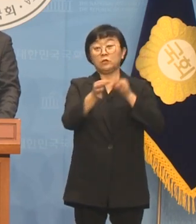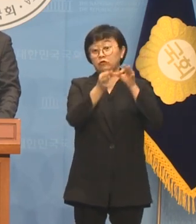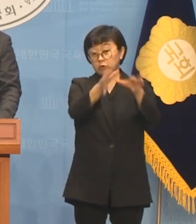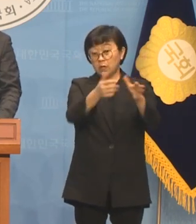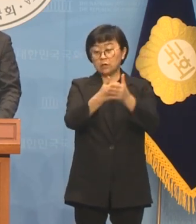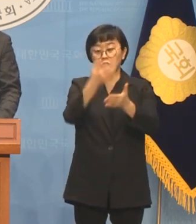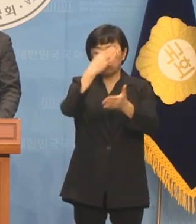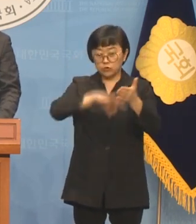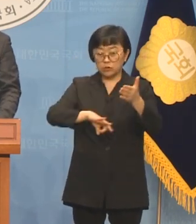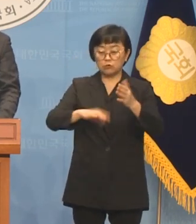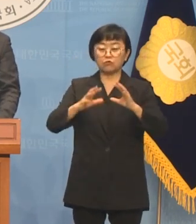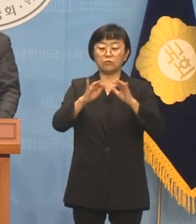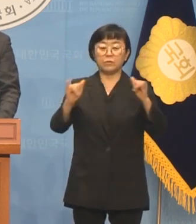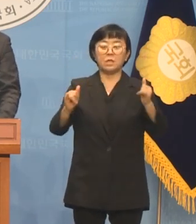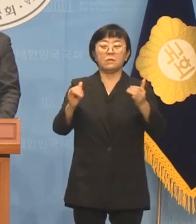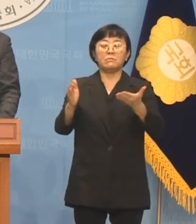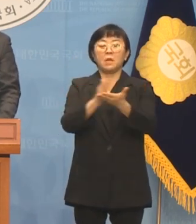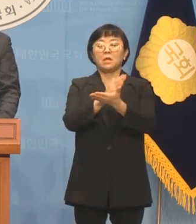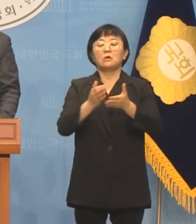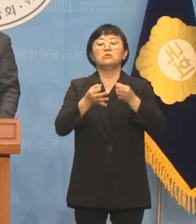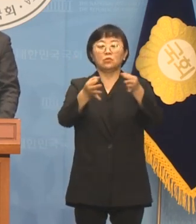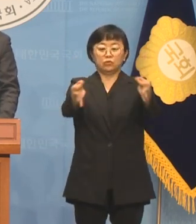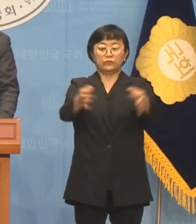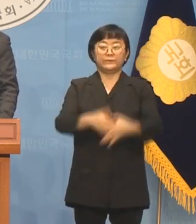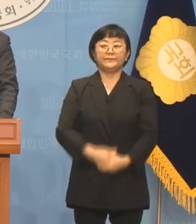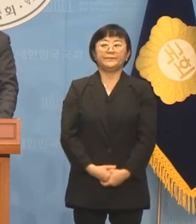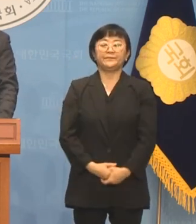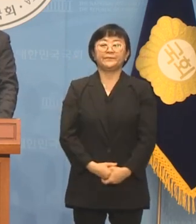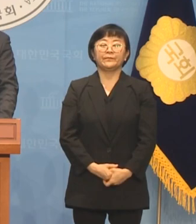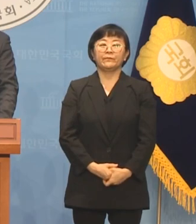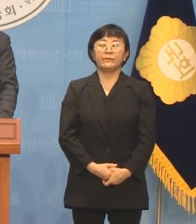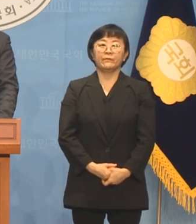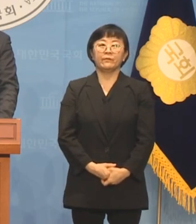그 수익은 국민 배당으로 지급하겠습니다.